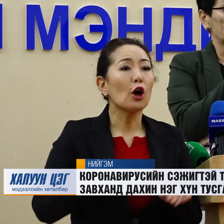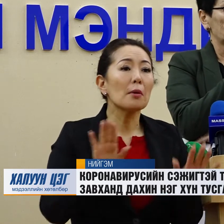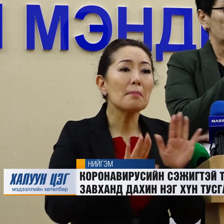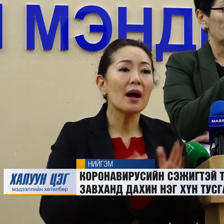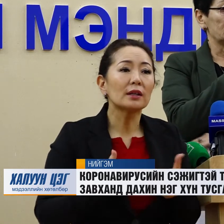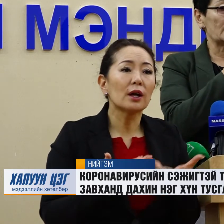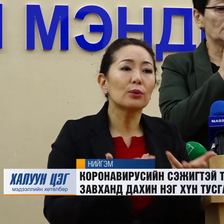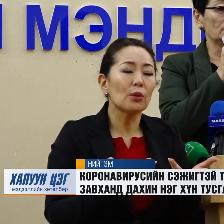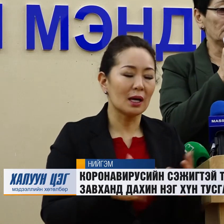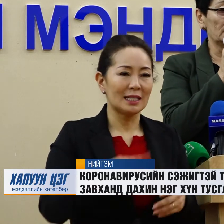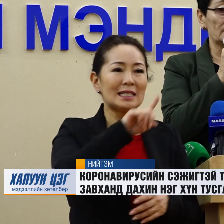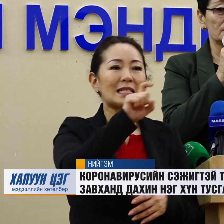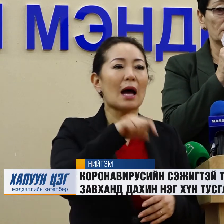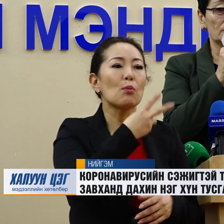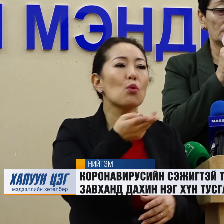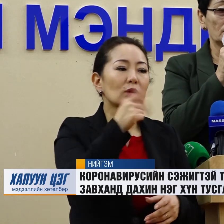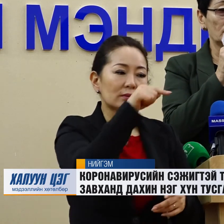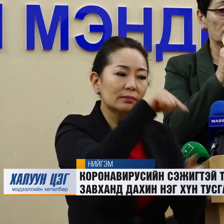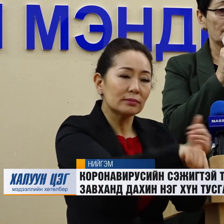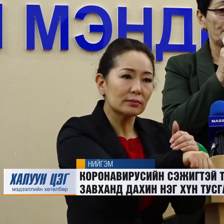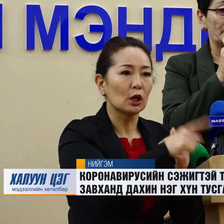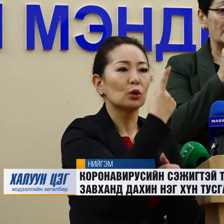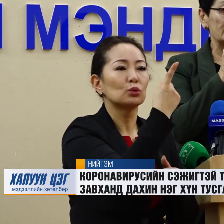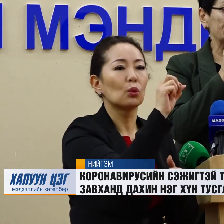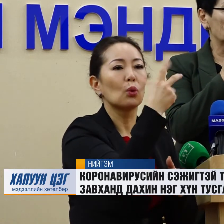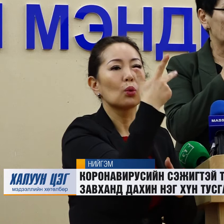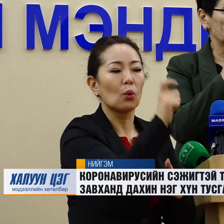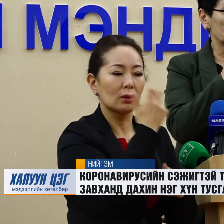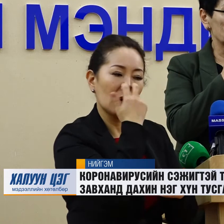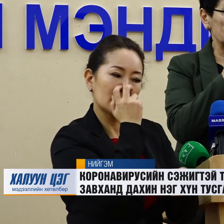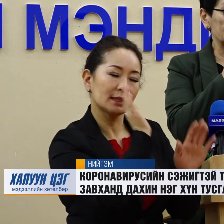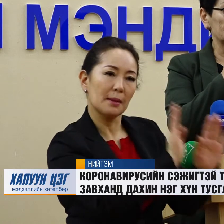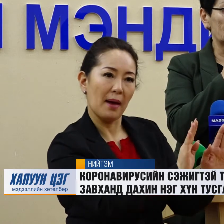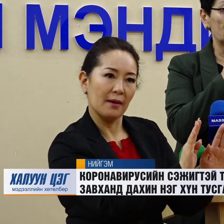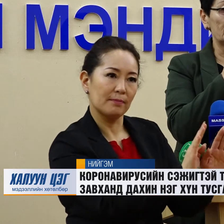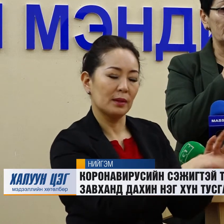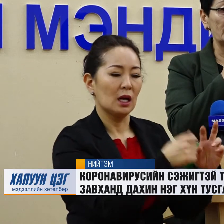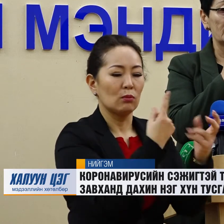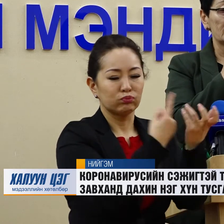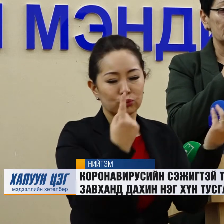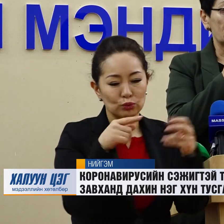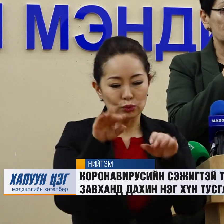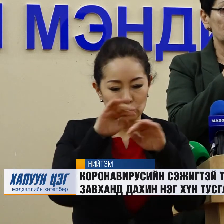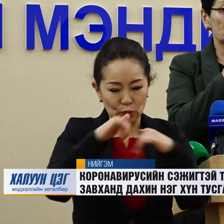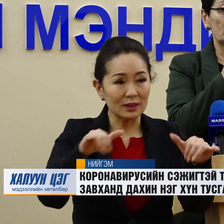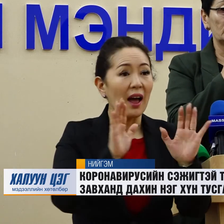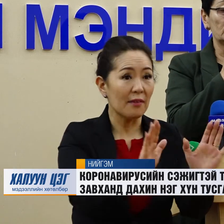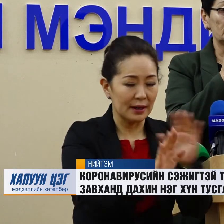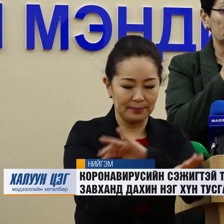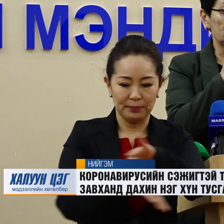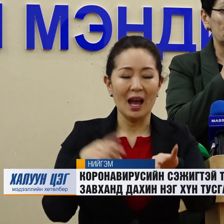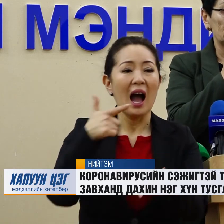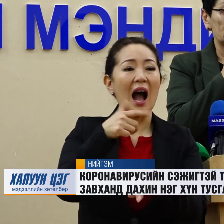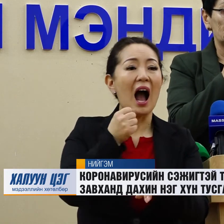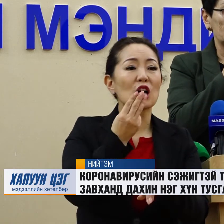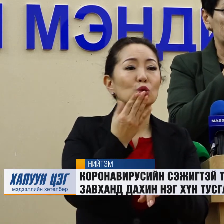нь замын үүдэд 103 хүн ажиглалтанд байгаа, нэг хүн тусгаарлалтанд байгаа хэвээрээ байна. За гашин сухат боомтонд бол